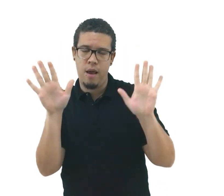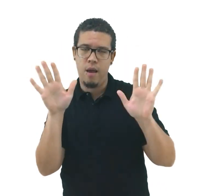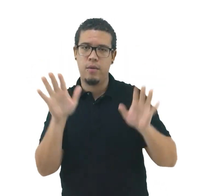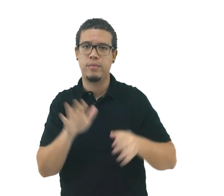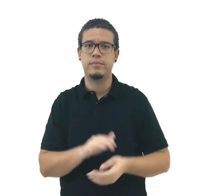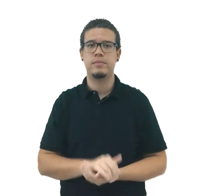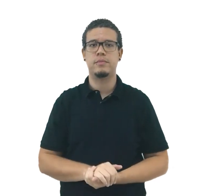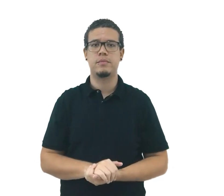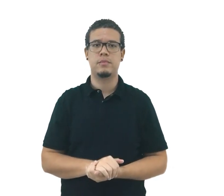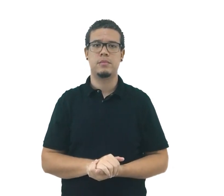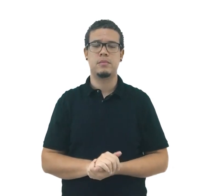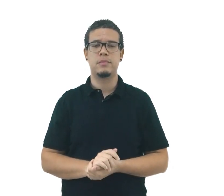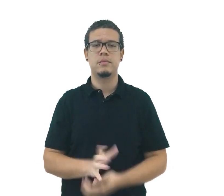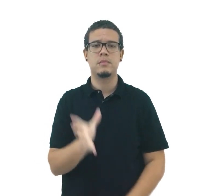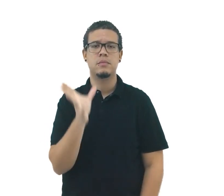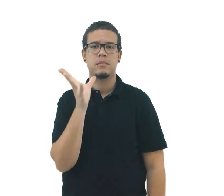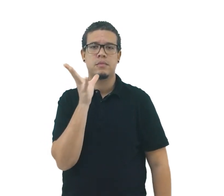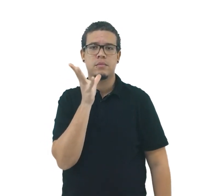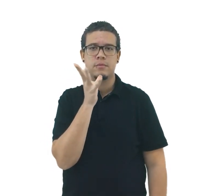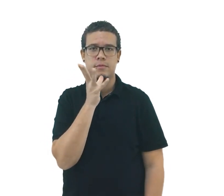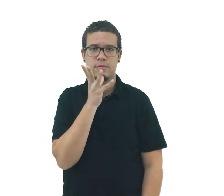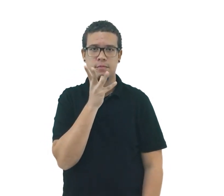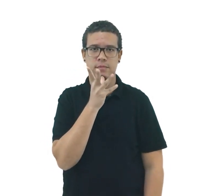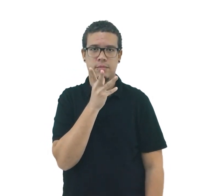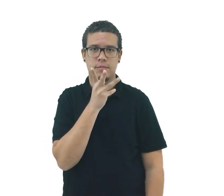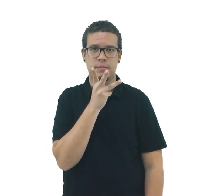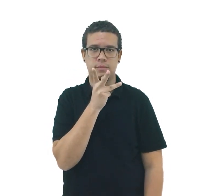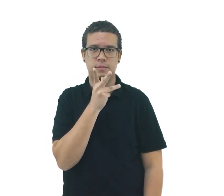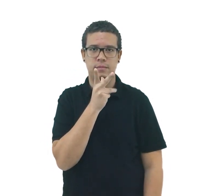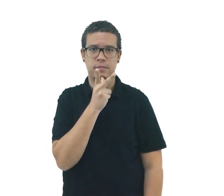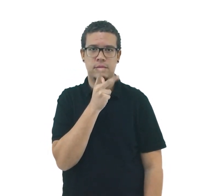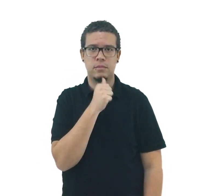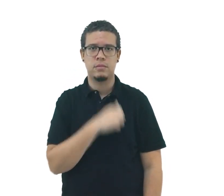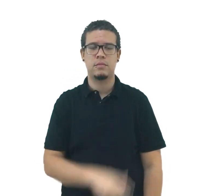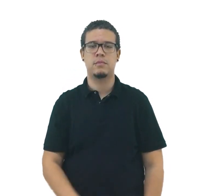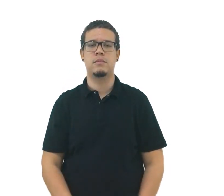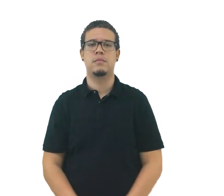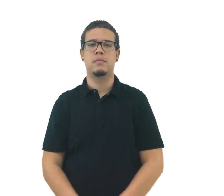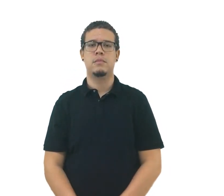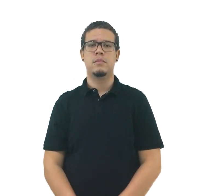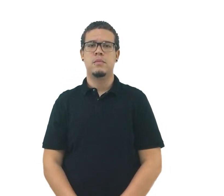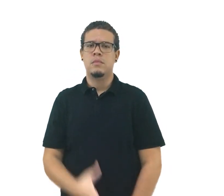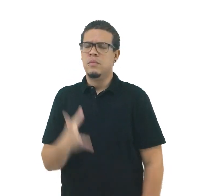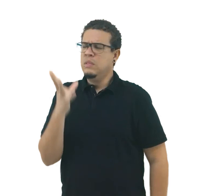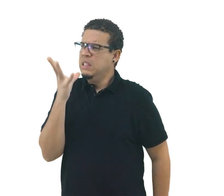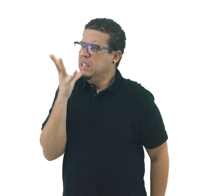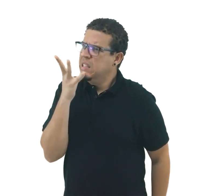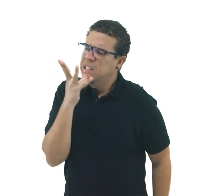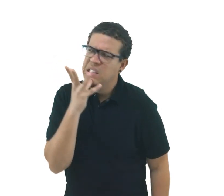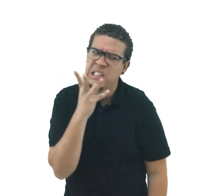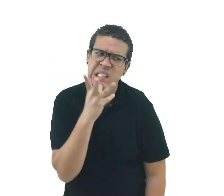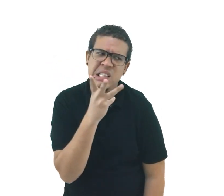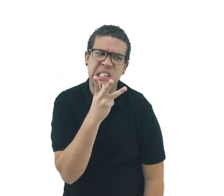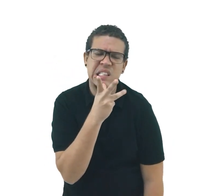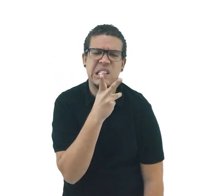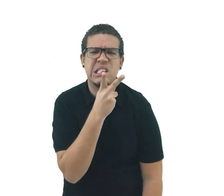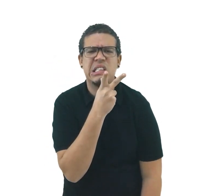à intensidade. Então, olha, o sinal de demorar. Quando eu faço esse, eu coloco